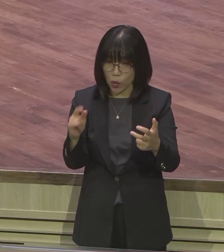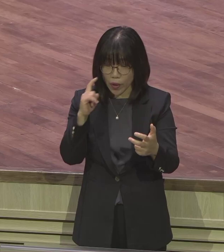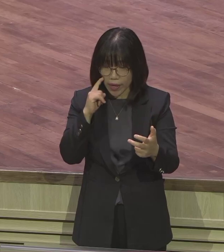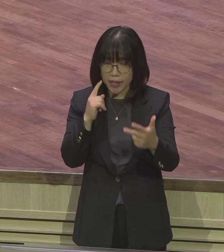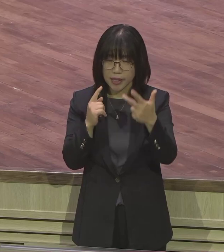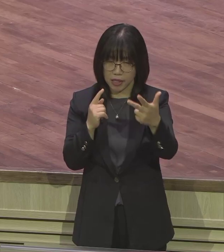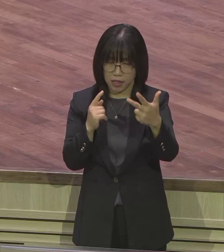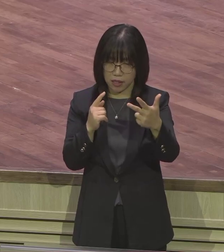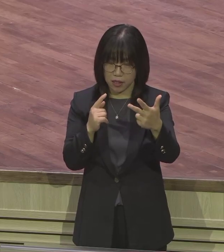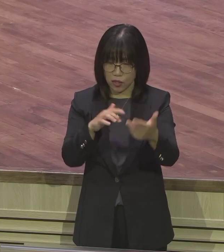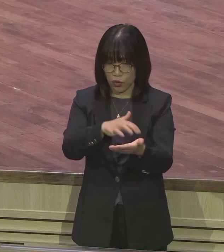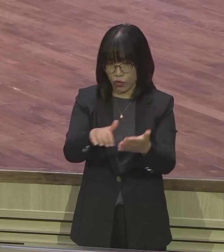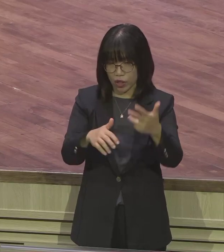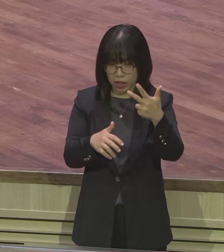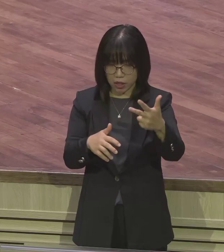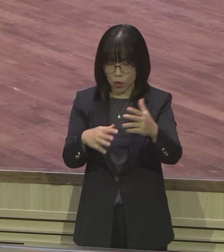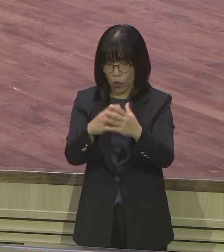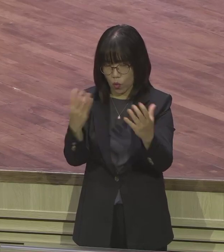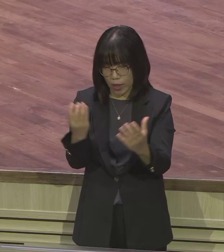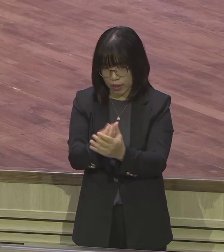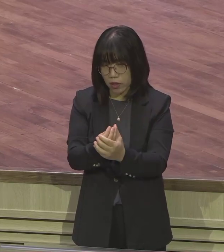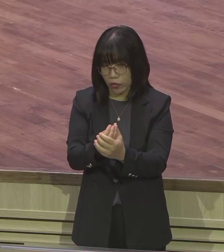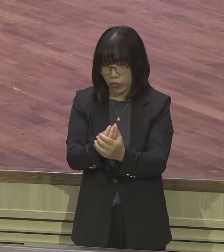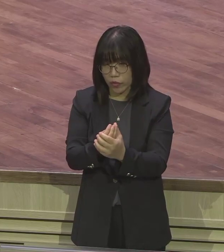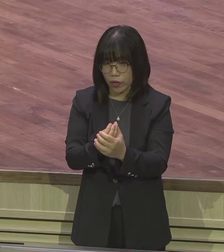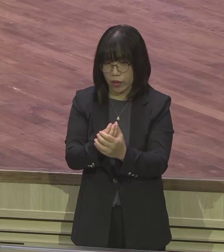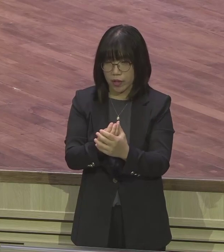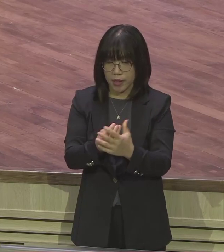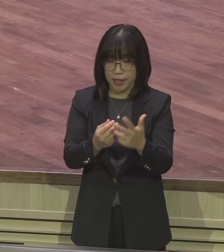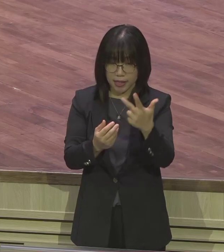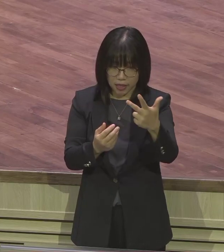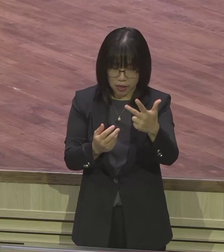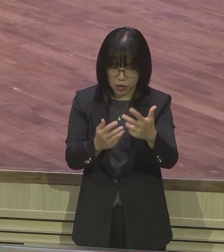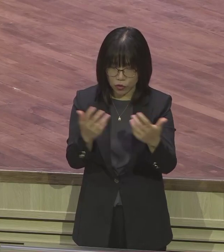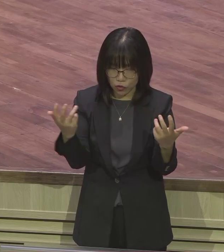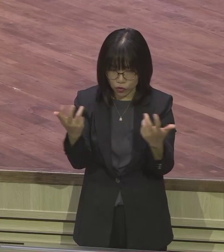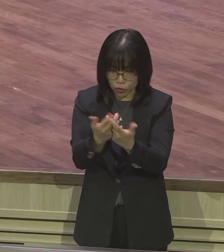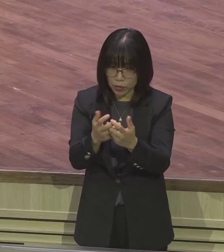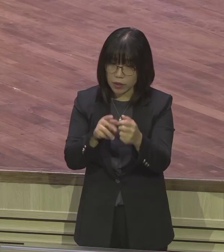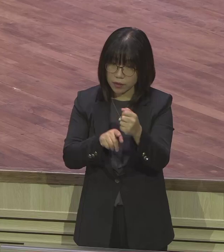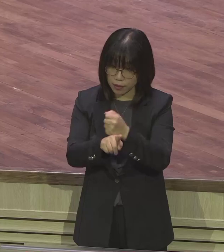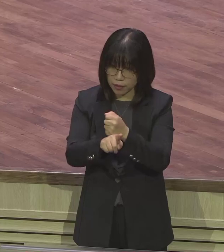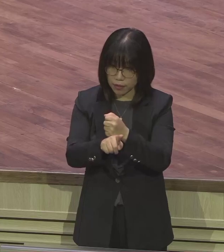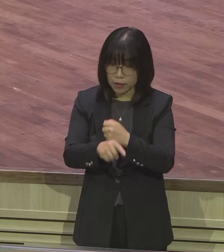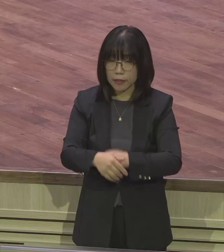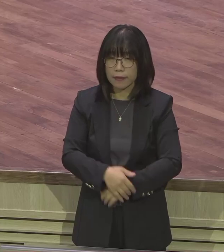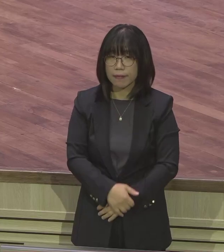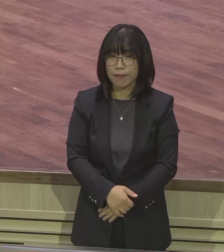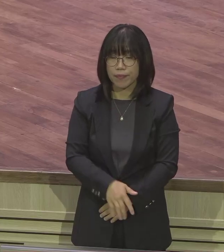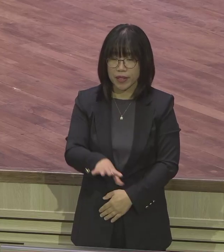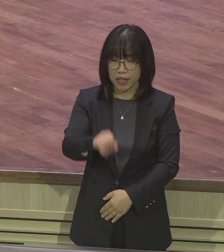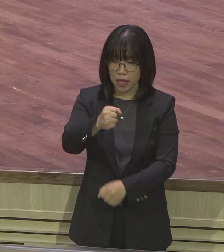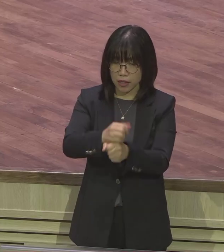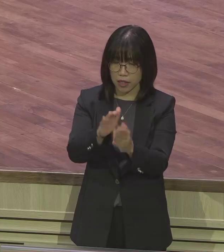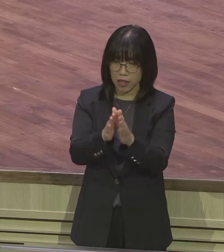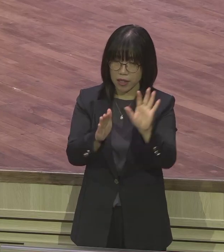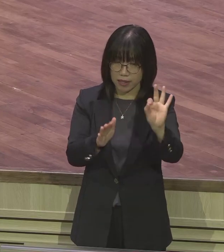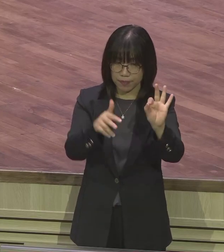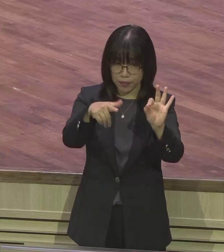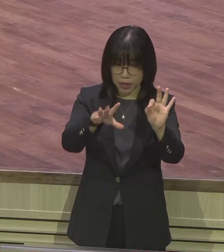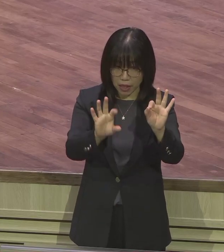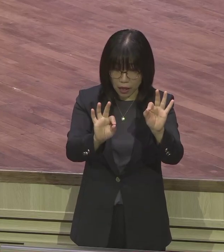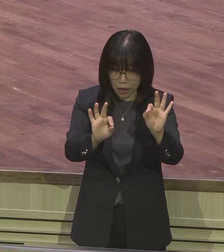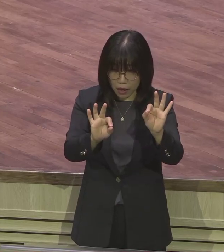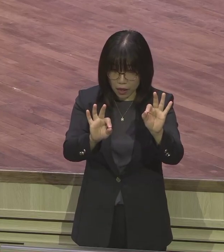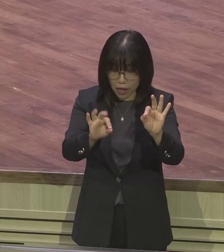완전수. 완전수. 10은 충만이란 뜻이에요. 그러니까 70. 창세기 10장에 보면요.